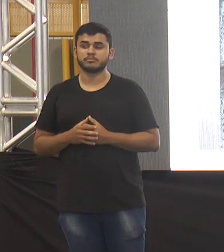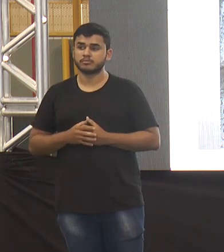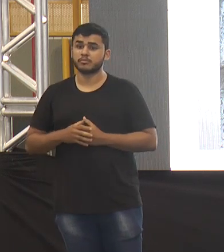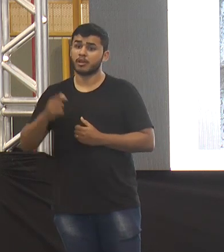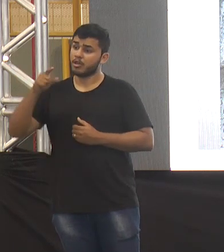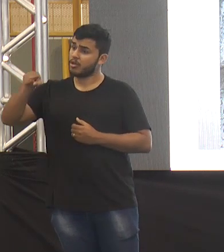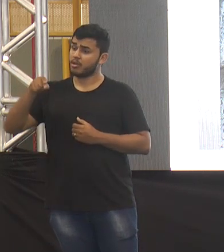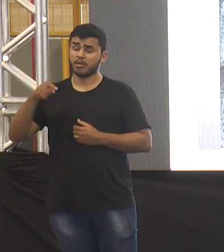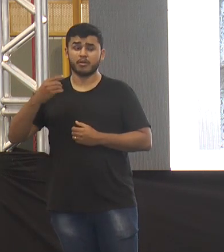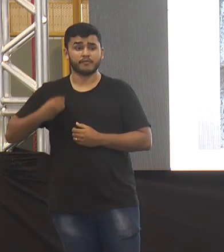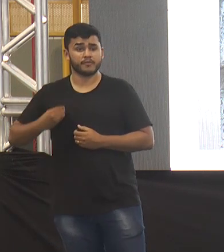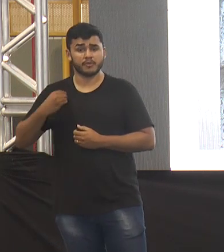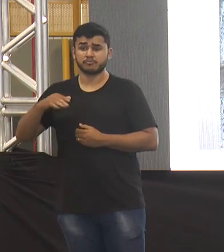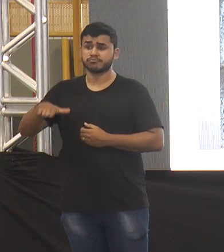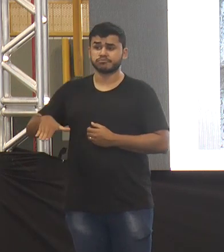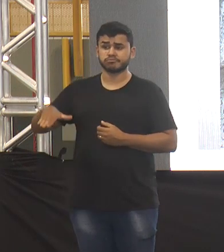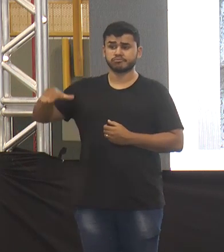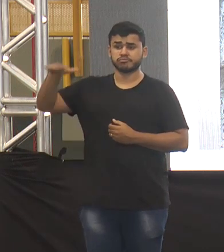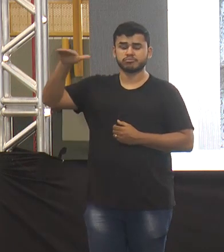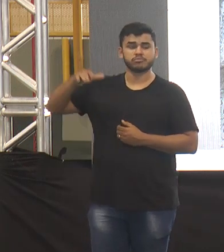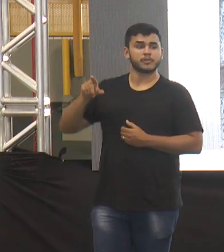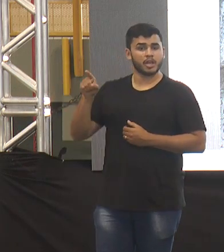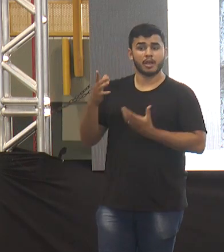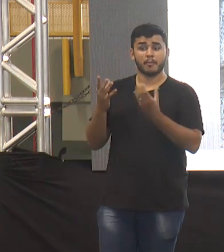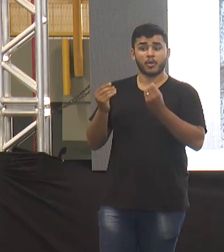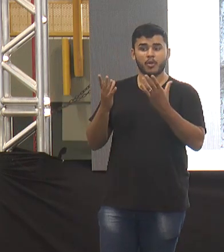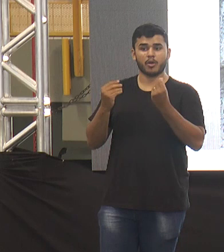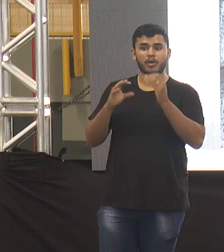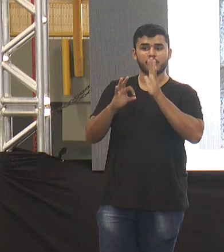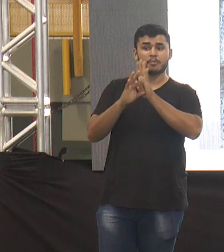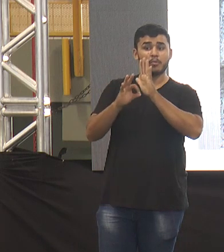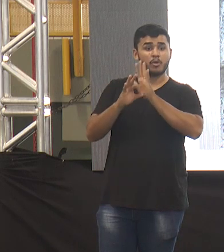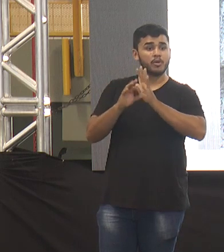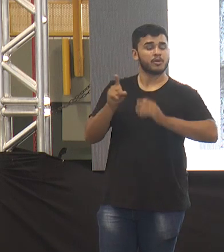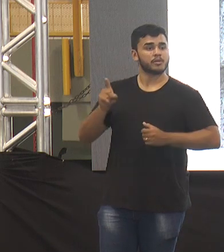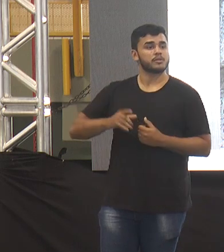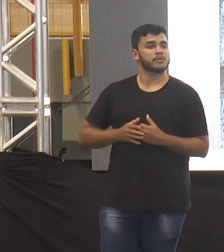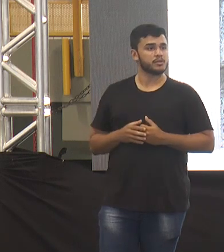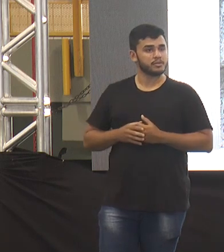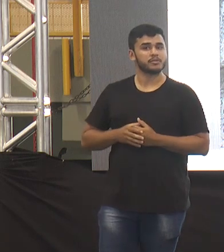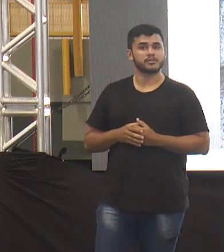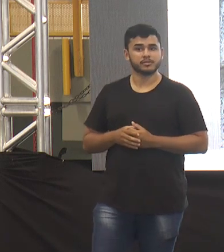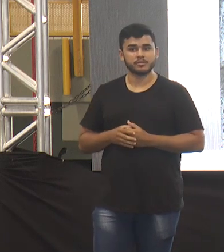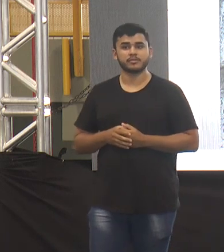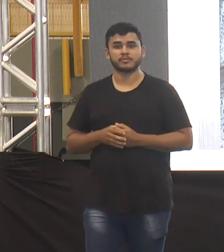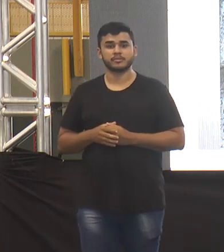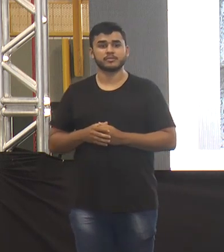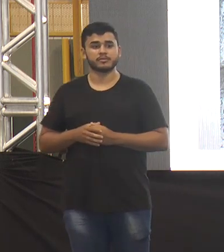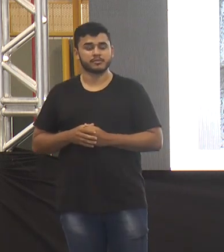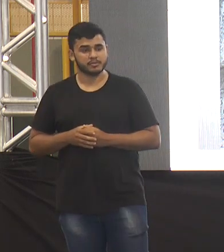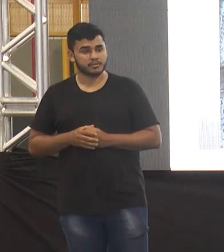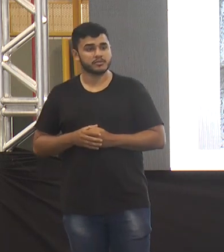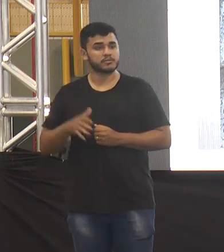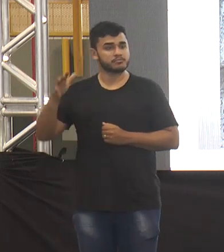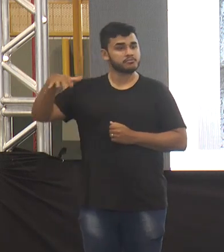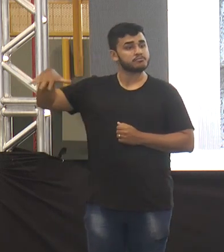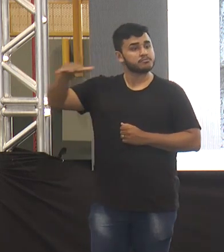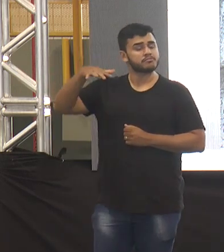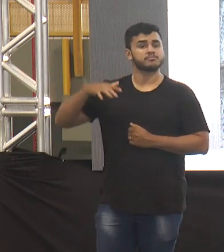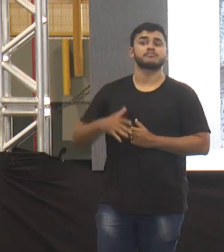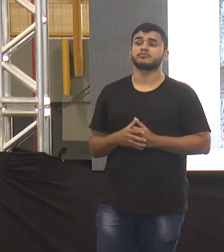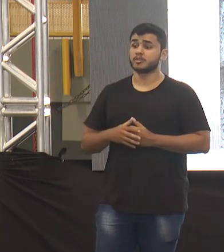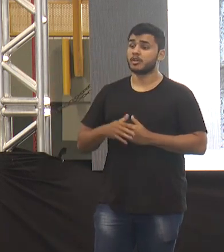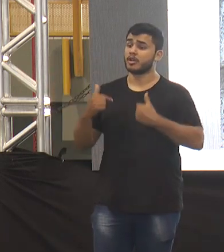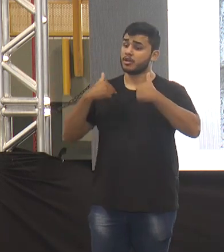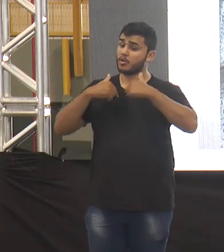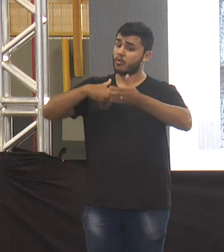Rapaz, eu acho que é o maior metro quadrado de maconheiro por metro quadrado, a maior quantidade de maconheiro por metro quadrado é por ali. Porque